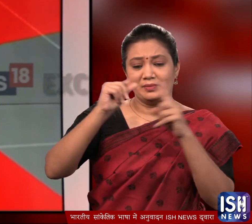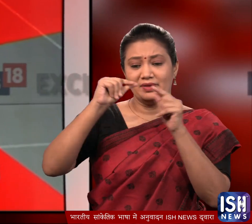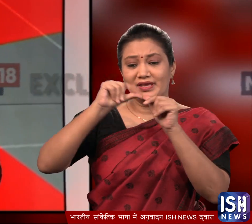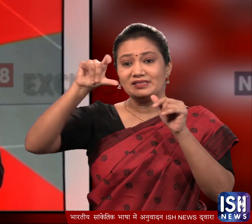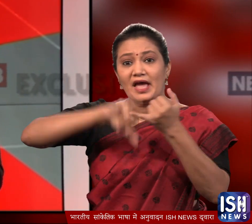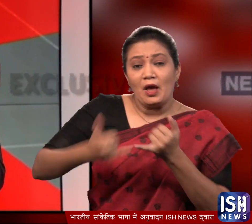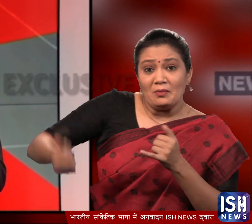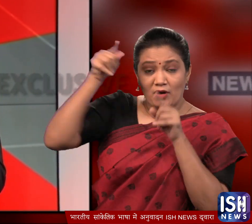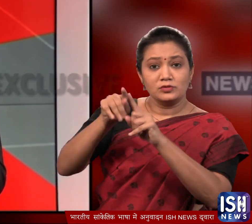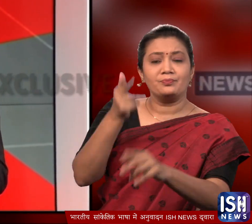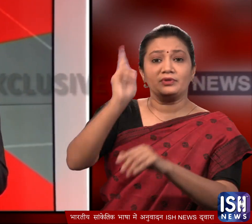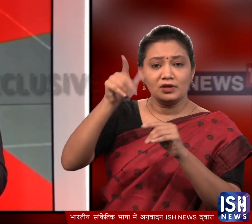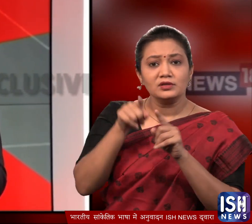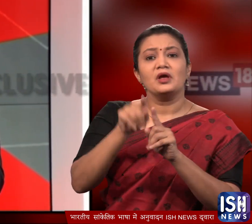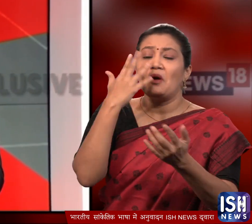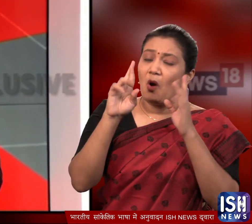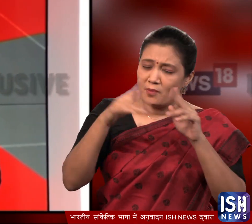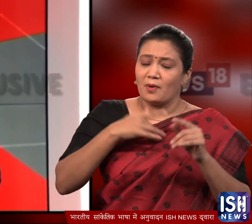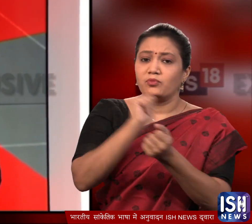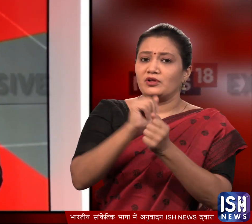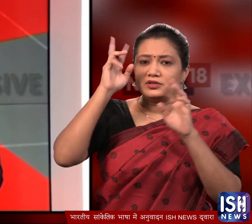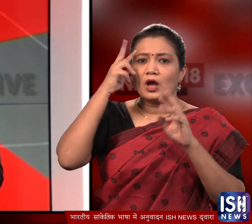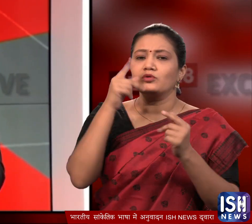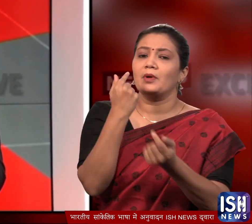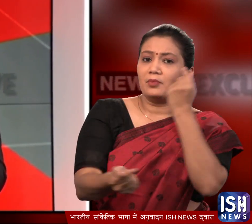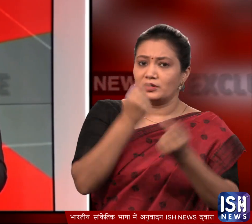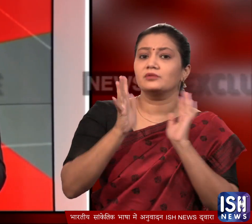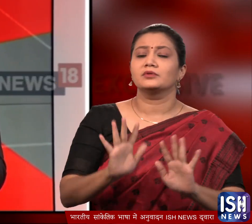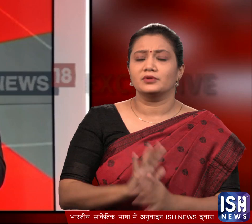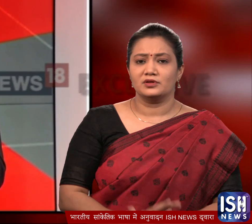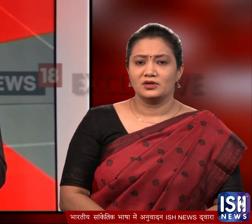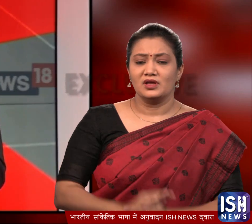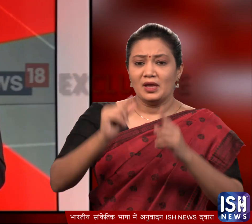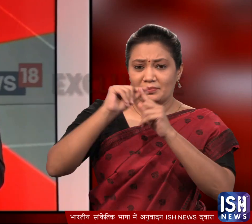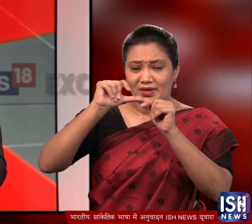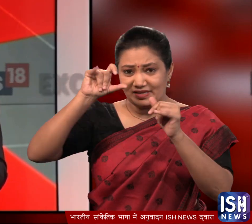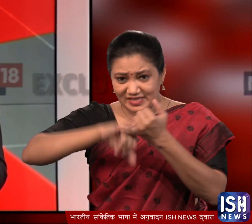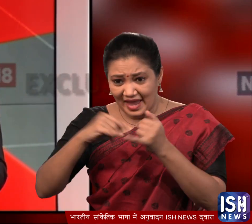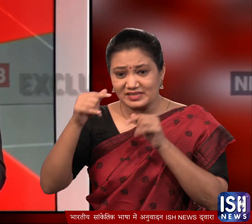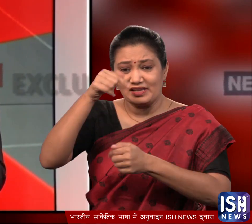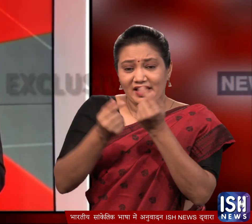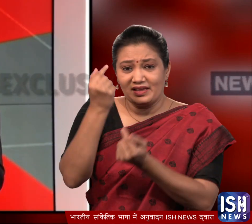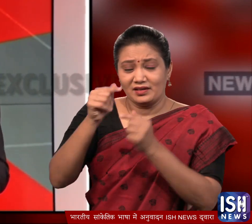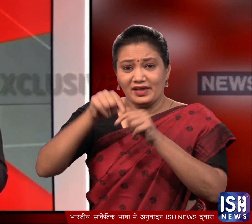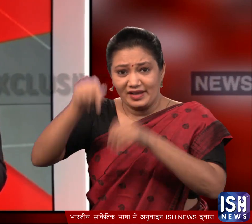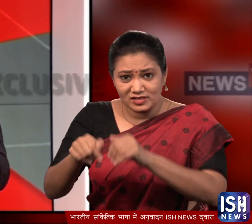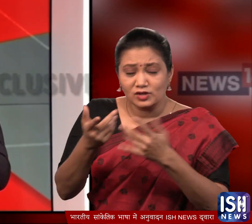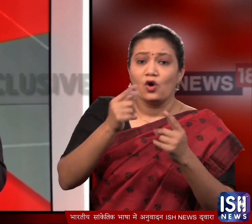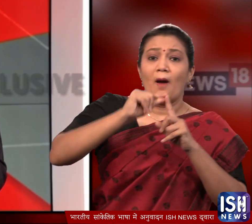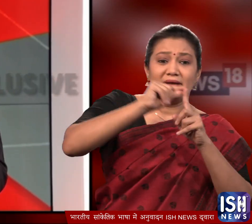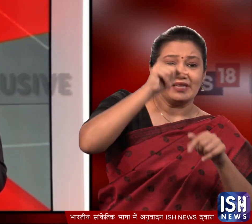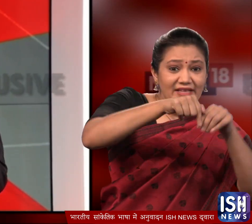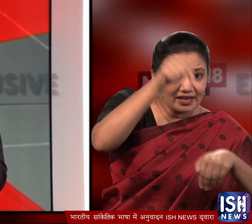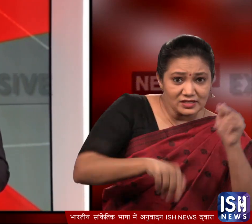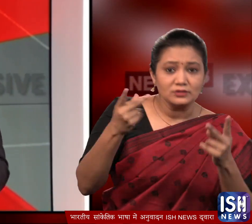पैक्स अध्यक्ष की हत्या के पीछे भी पुलिस को राजनीतिक रंजिश का ही शक है। अब वो रंजिश पैक्स के चुनाव से जुड़ी है या बिहार में होने वाले